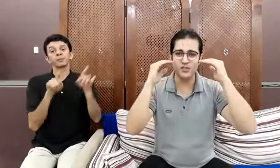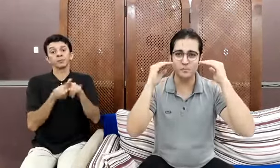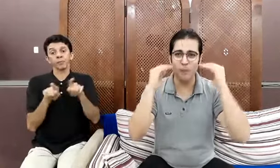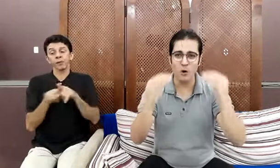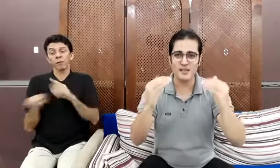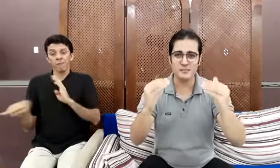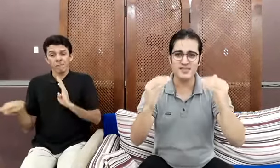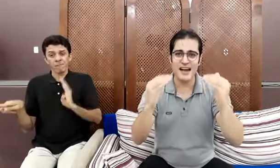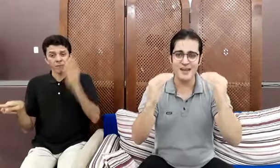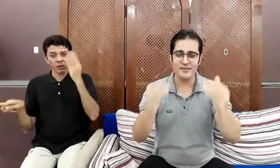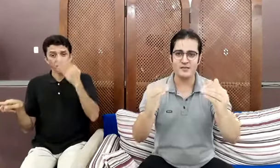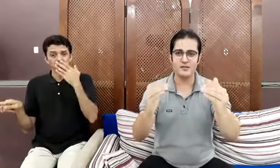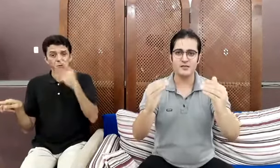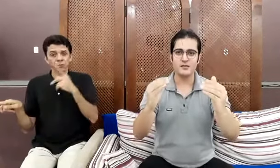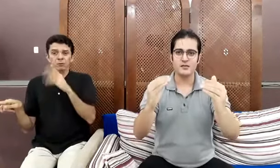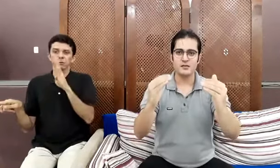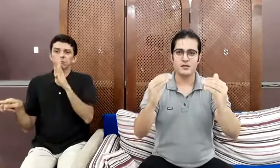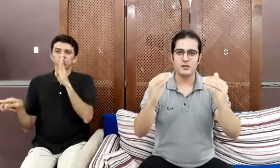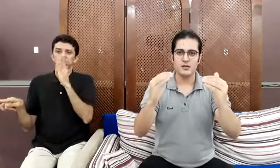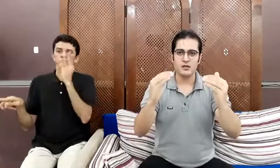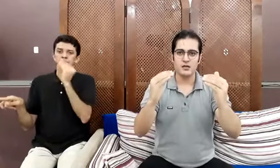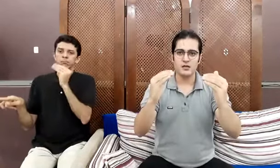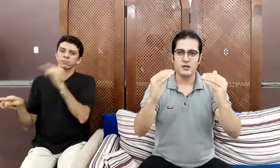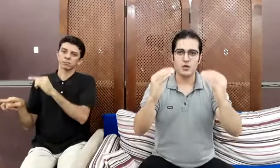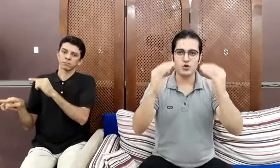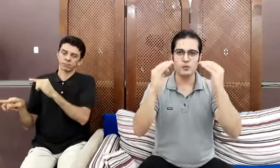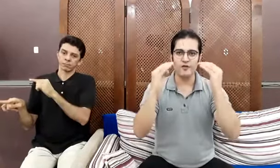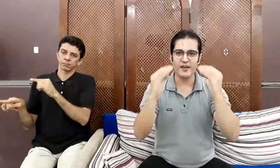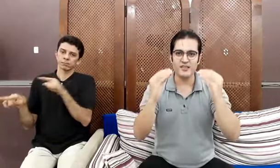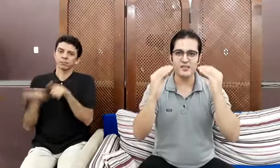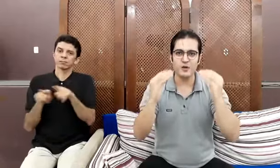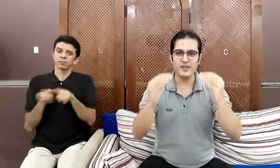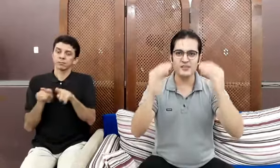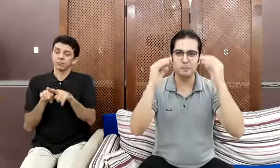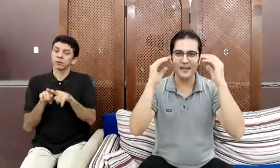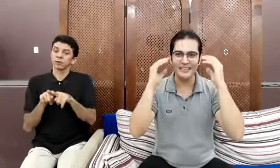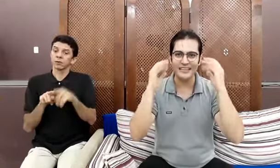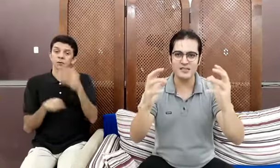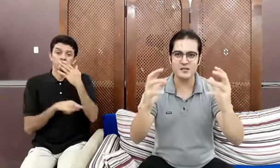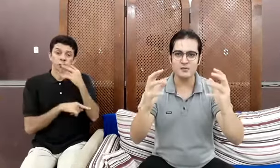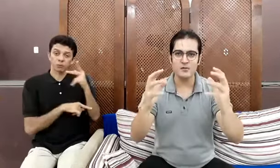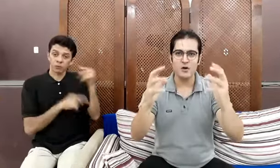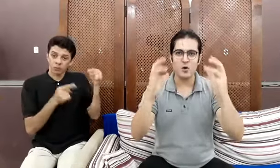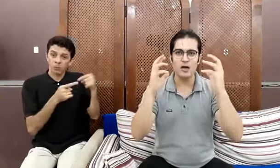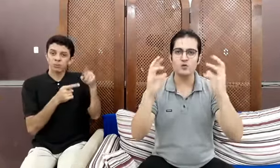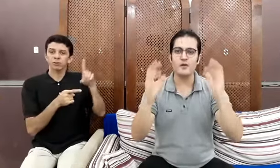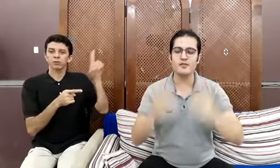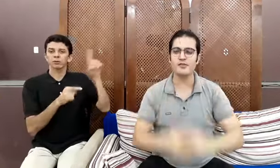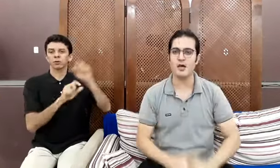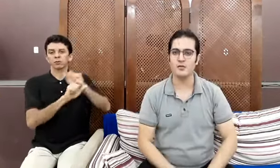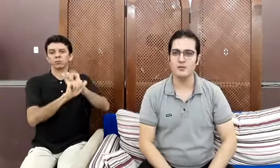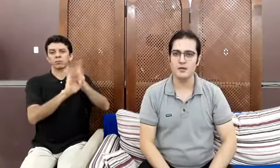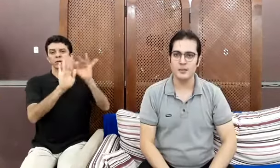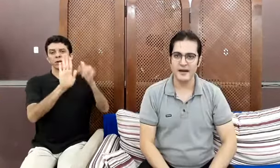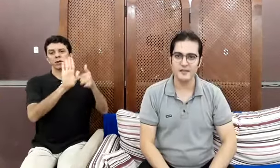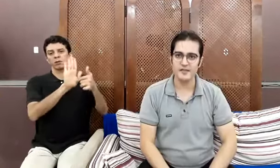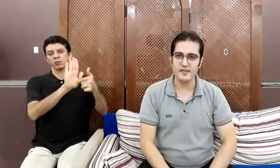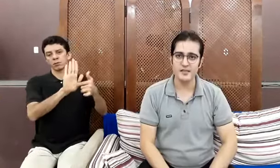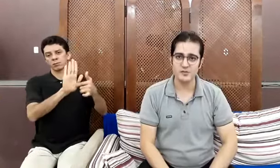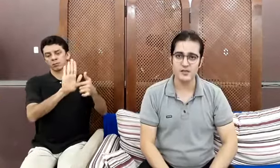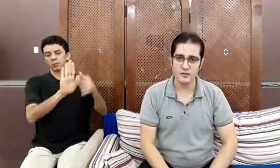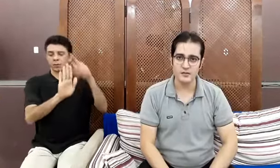suas bocas miseráveis e que os profetas de Deus resplandeçam com a luz do Evangelho, para